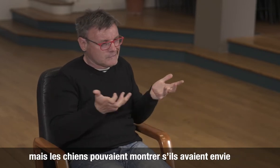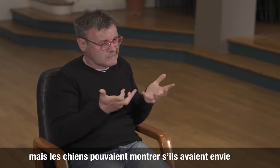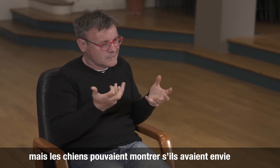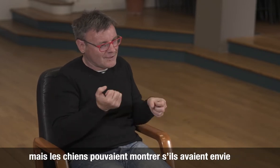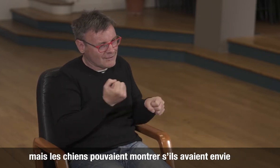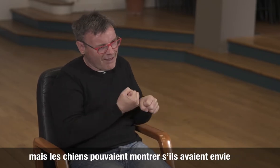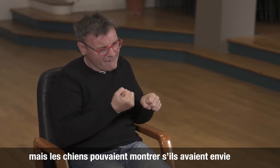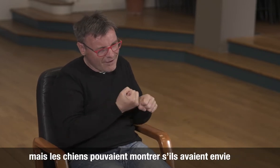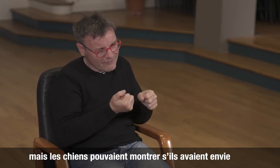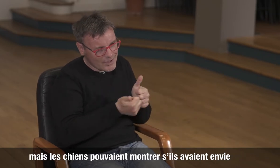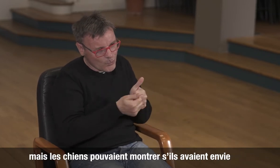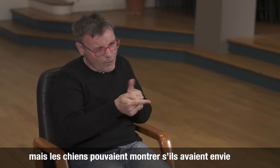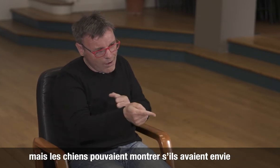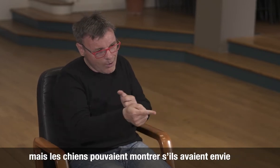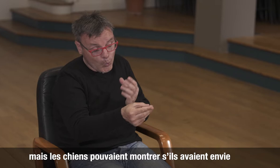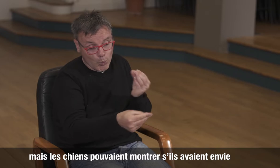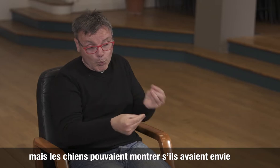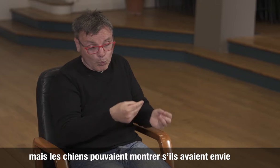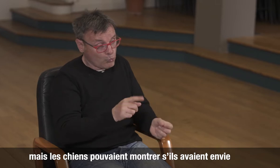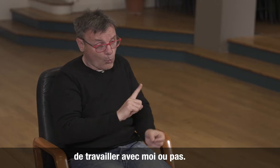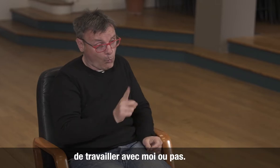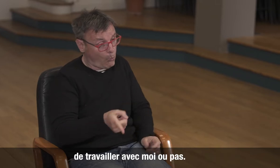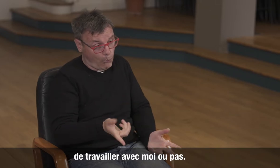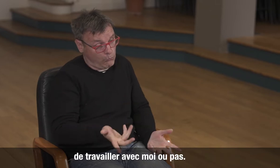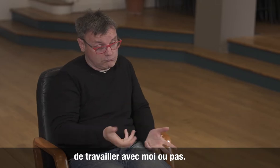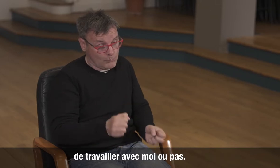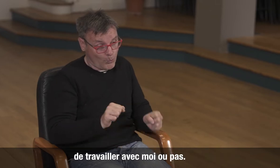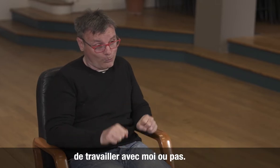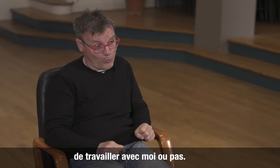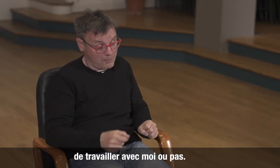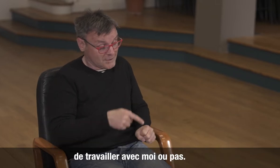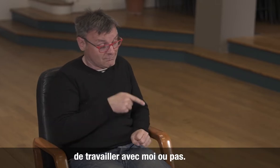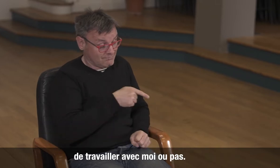les chiens pouvaient montrer s'ils avaient envie de travailler avec moi ou pas.